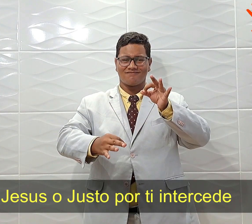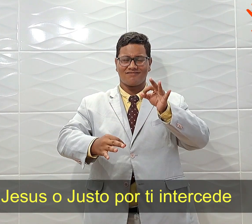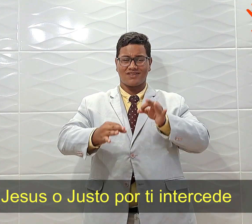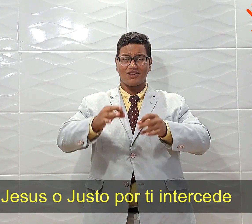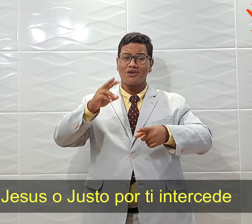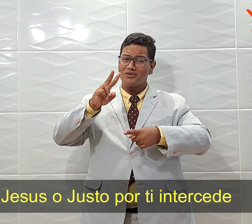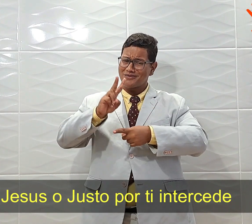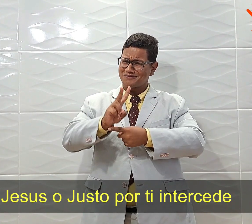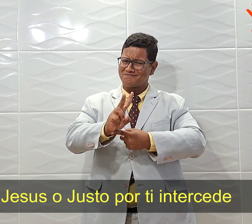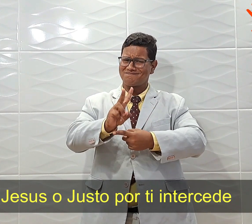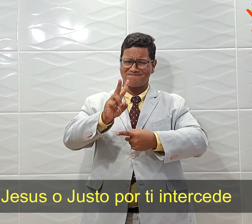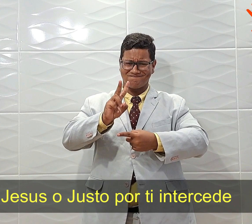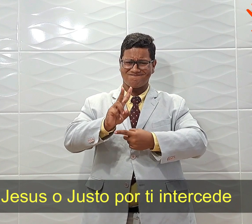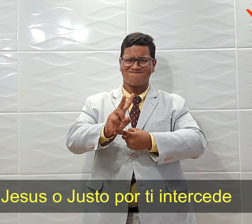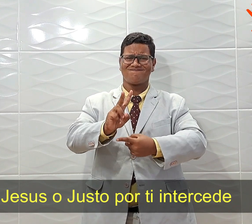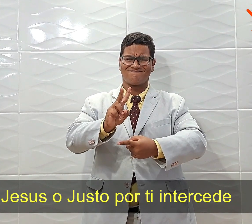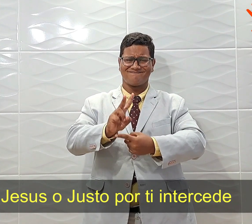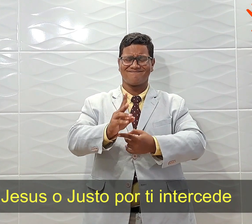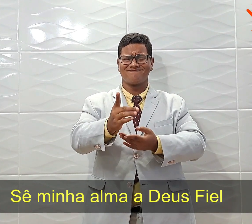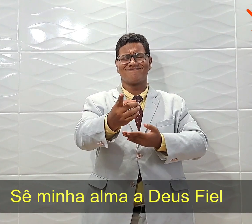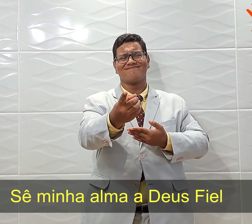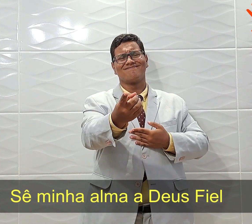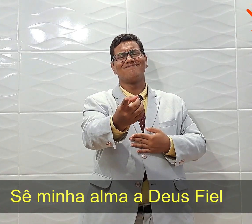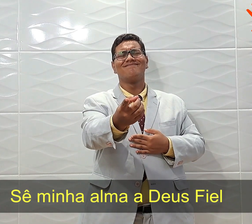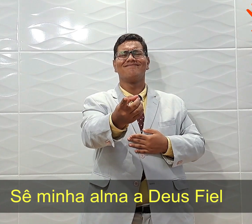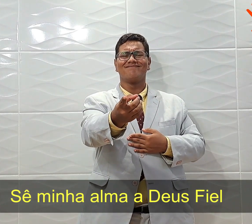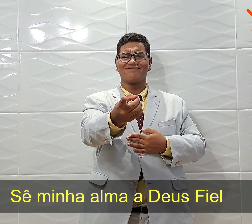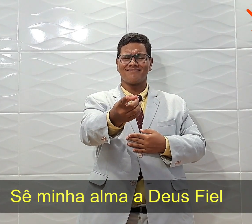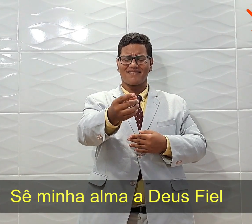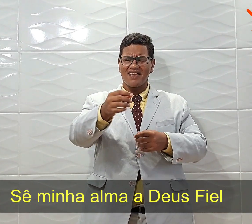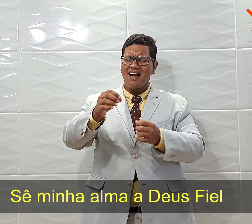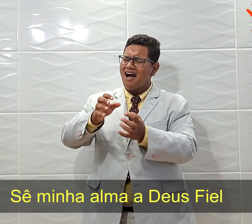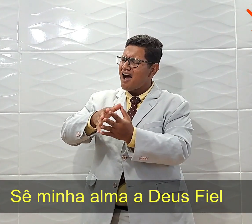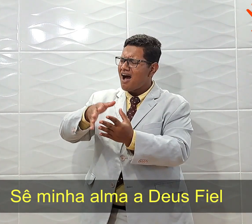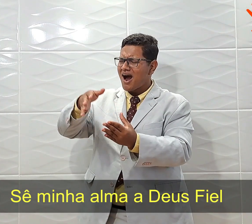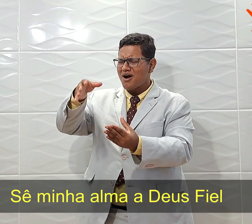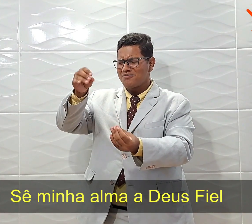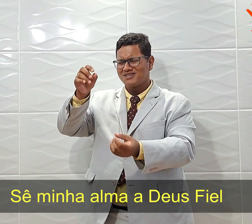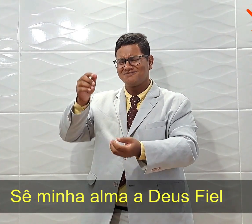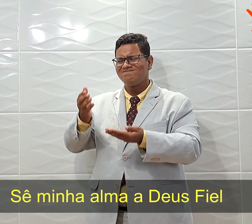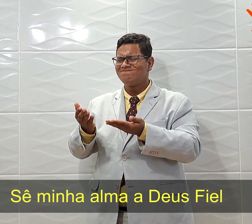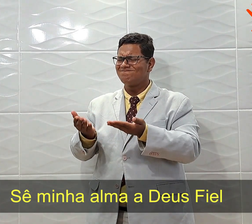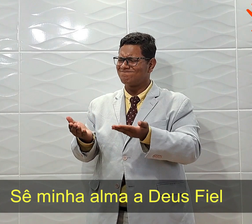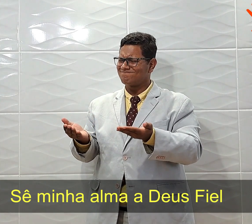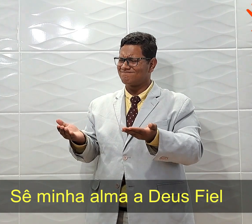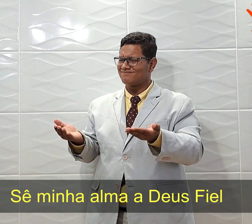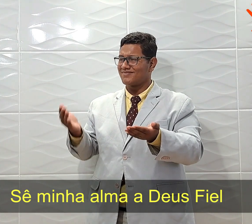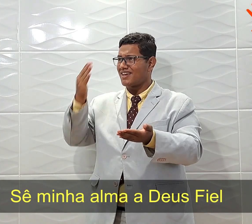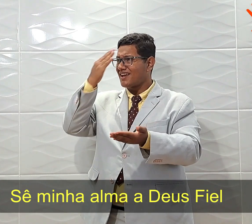intercede Ser minha alma, a